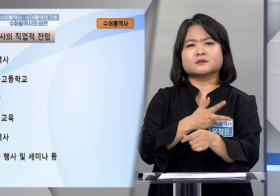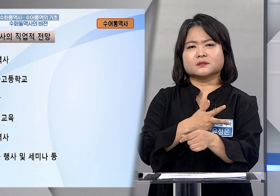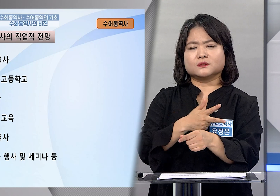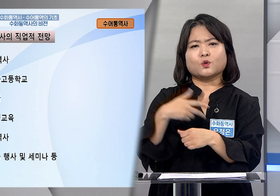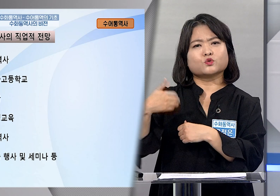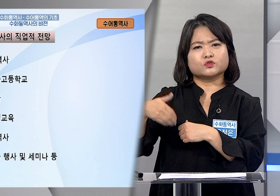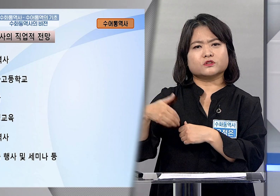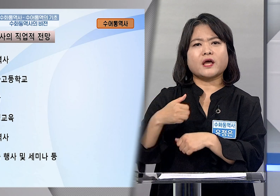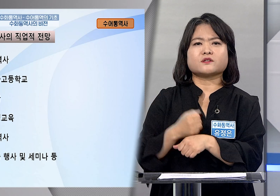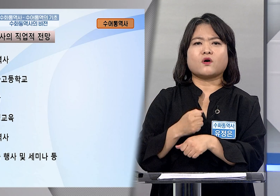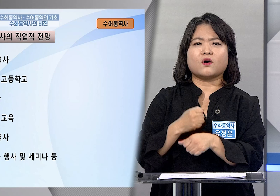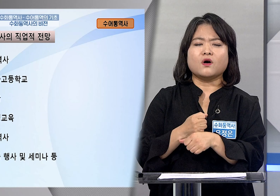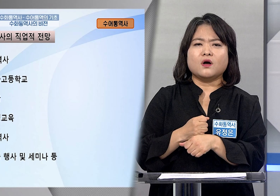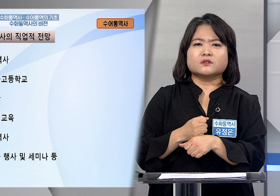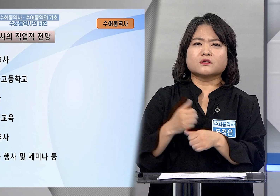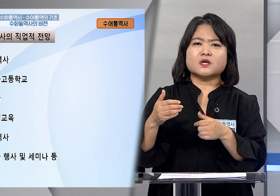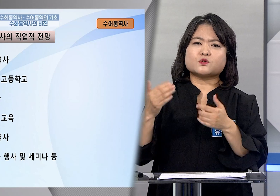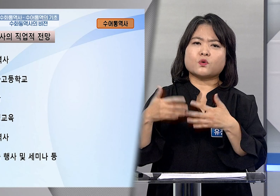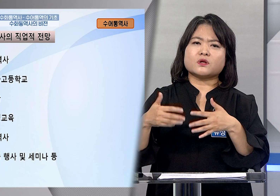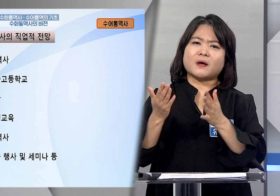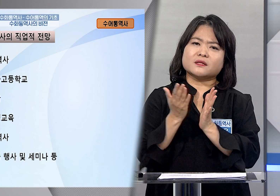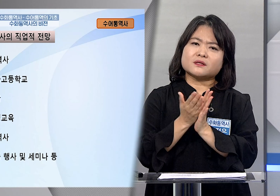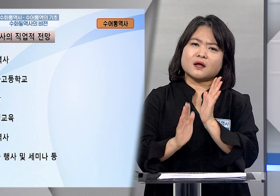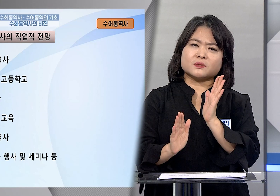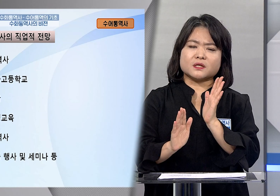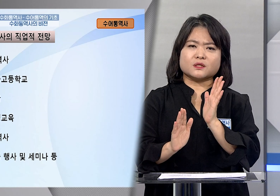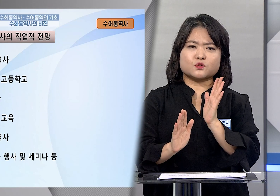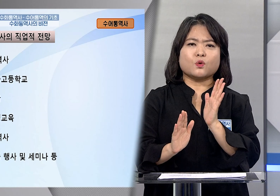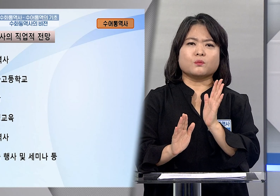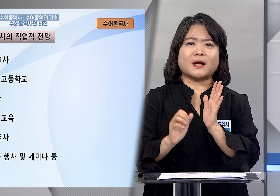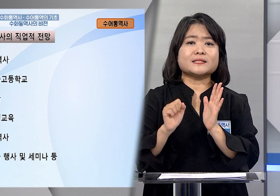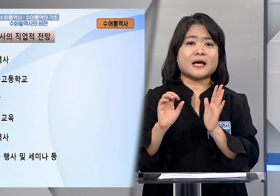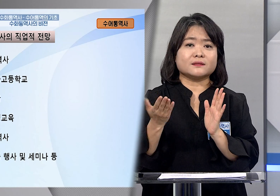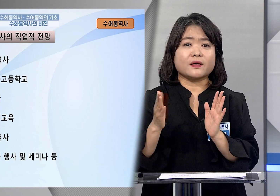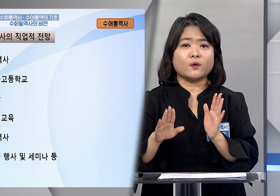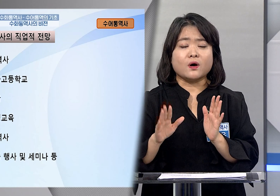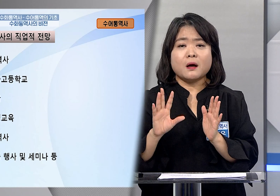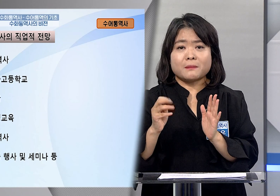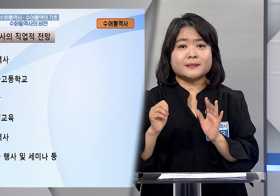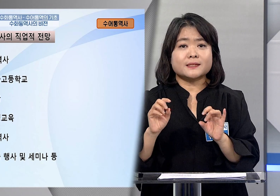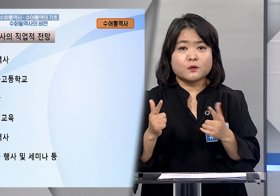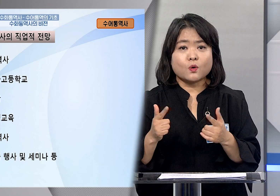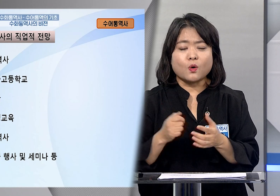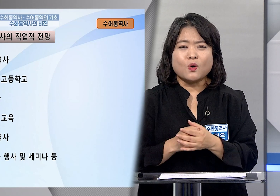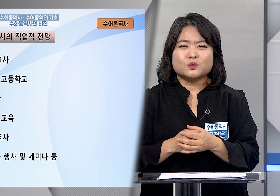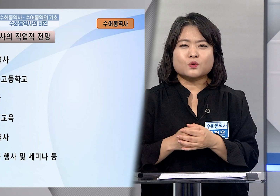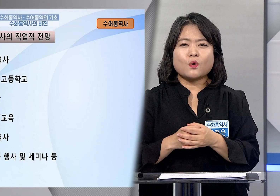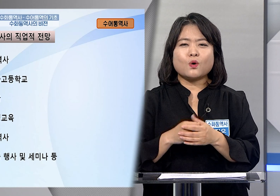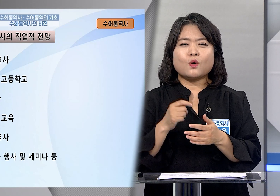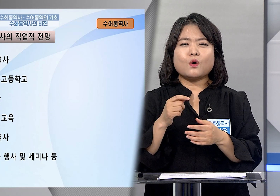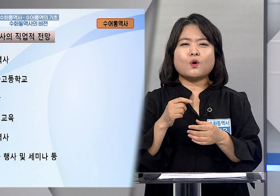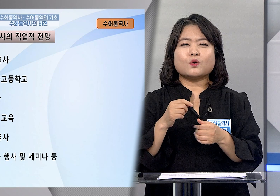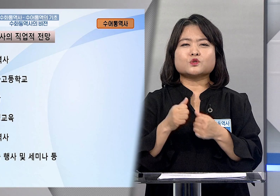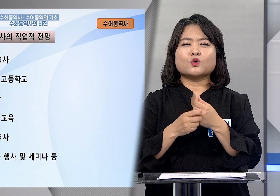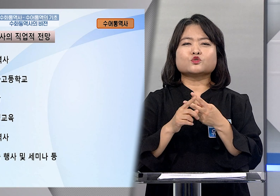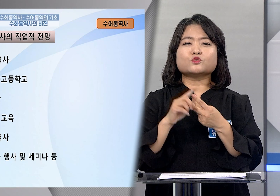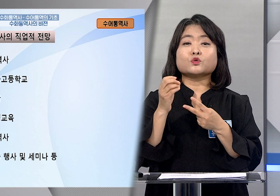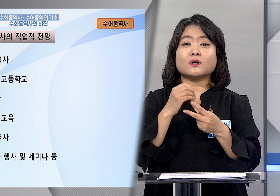자격을 요구를 해서 여기에 조건이 맞는 사람이 좀 많지 않은데요. 많지 않고 또